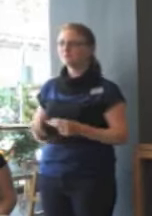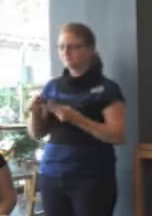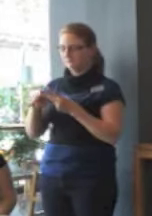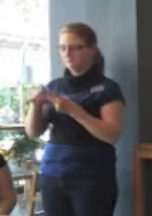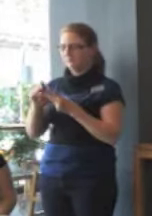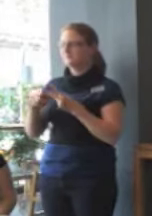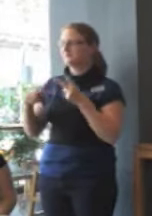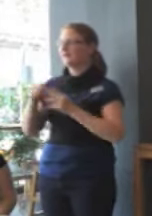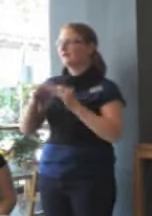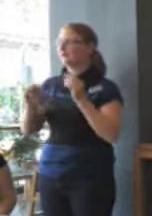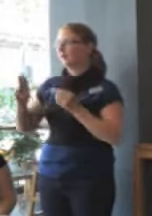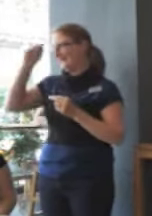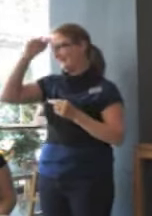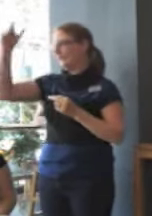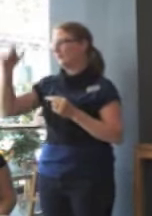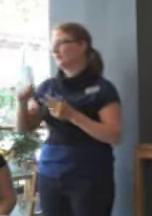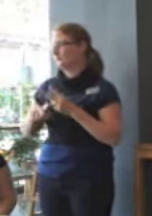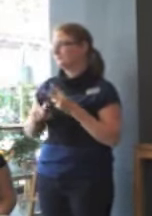om innovation.